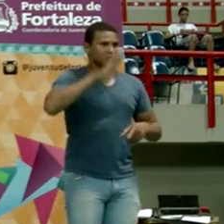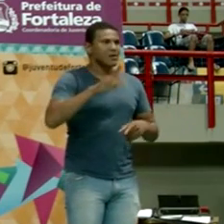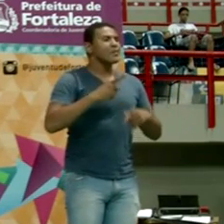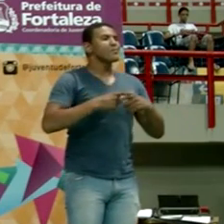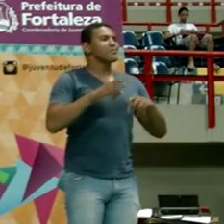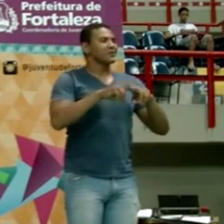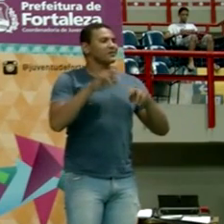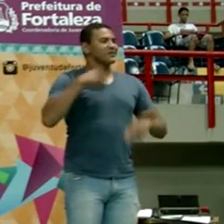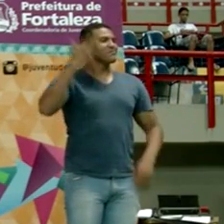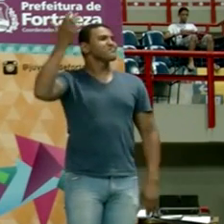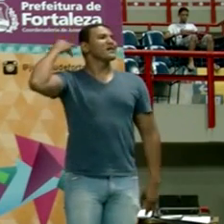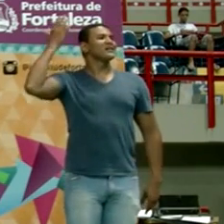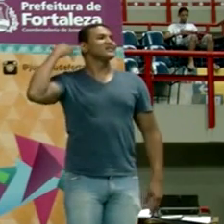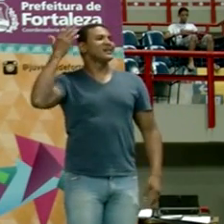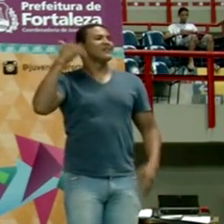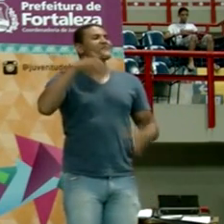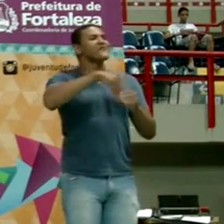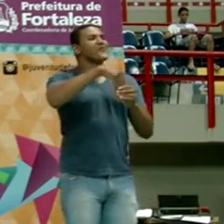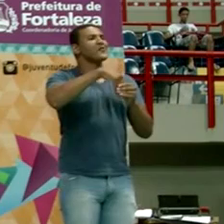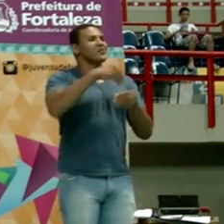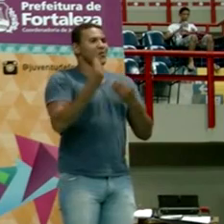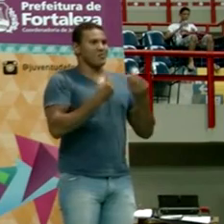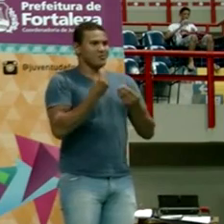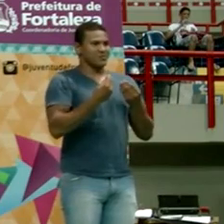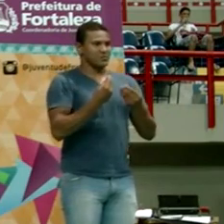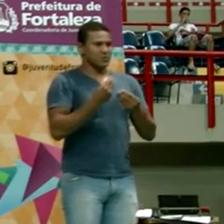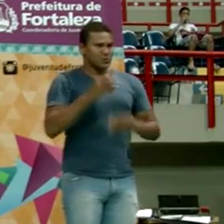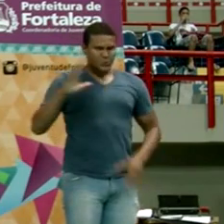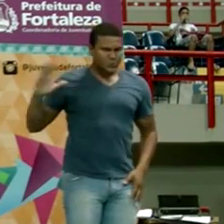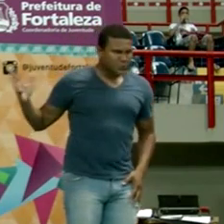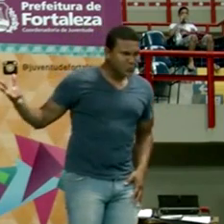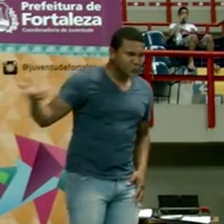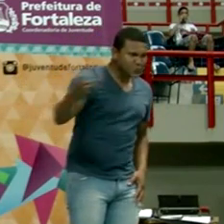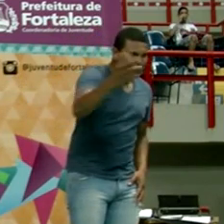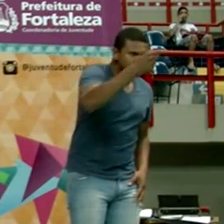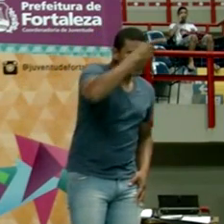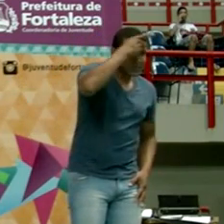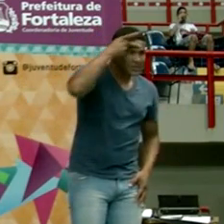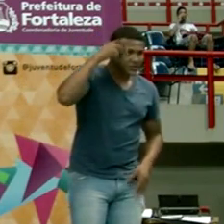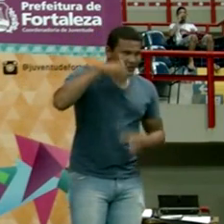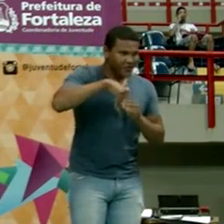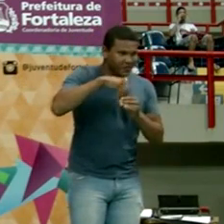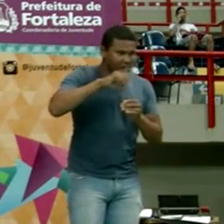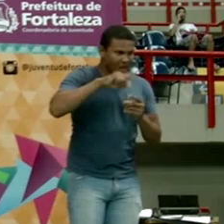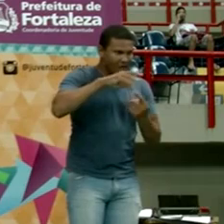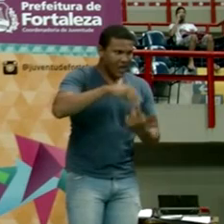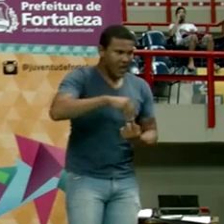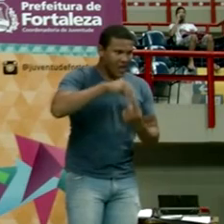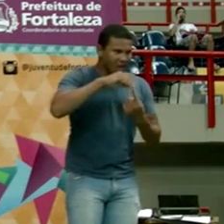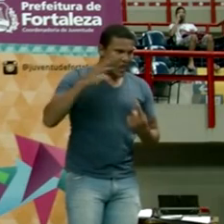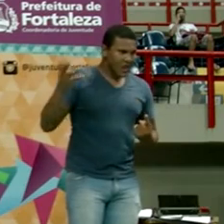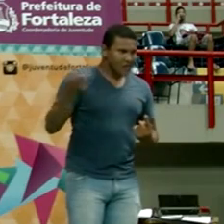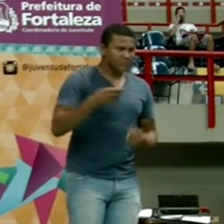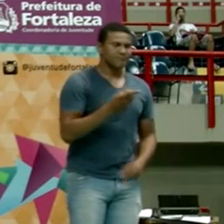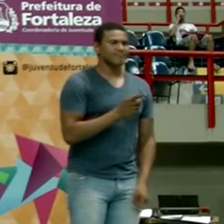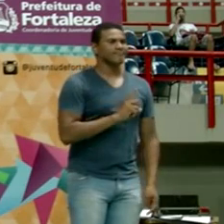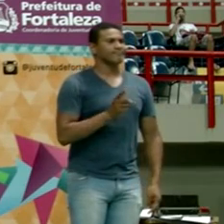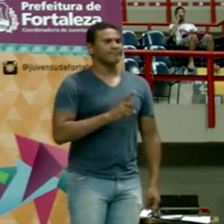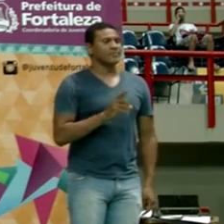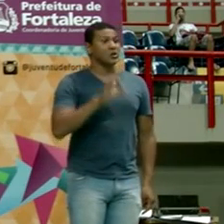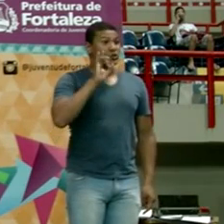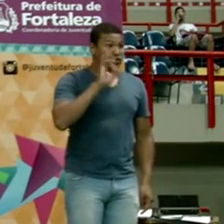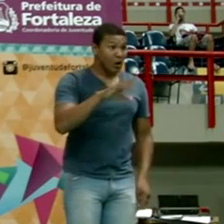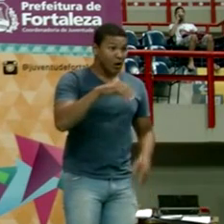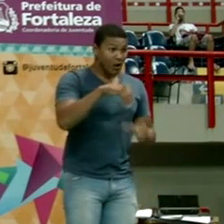voto? Todo mundo votava no Império? O voto era universal? Não,